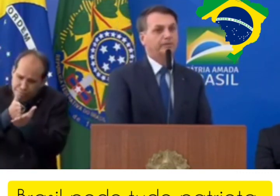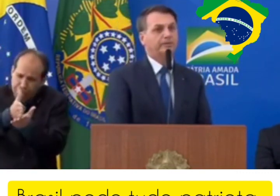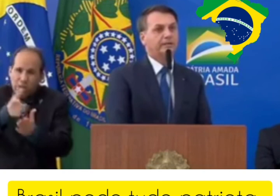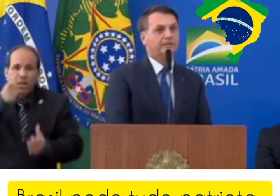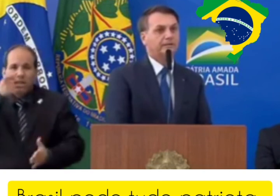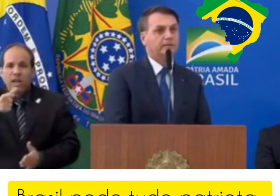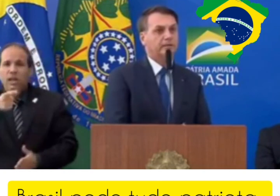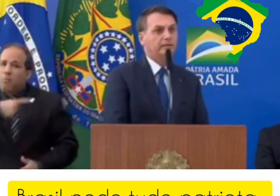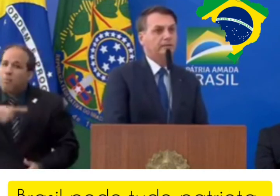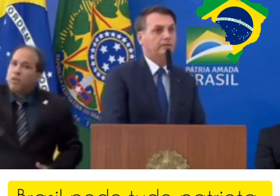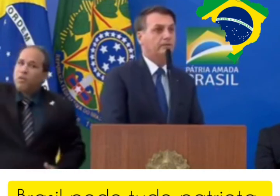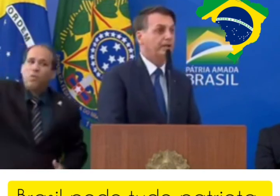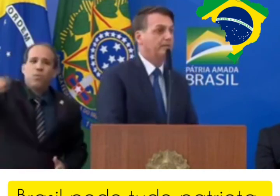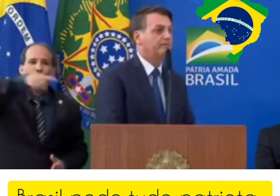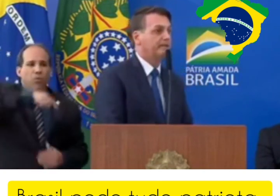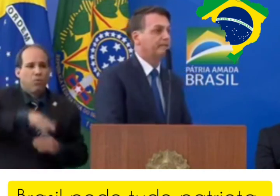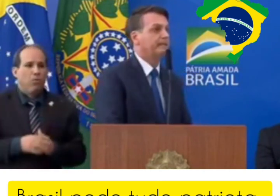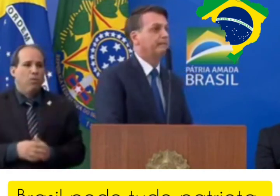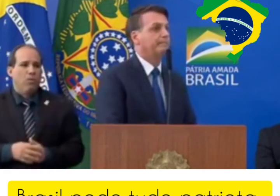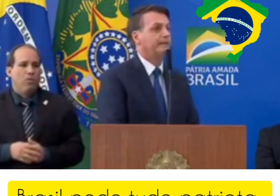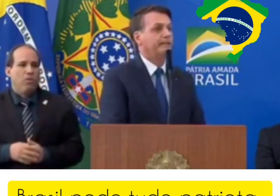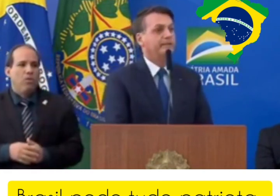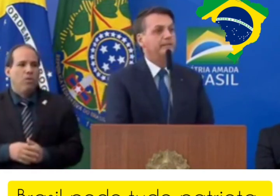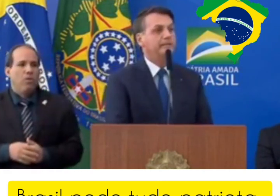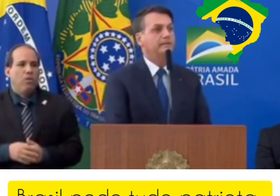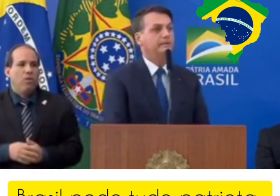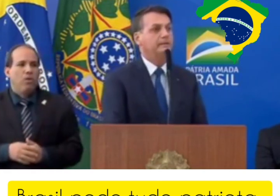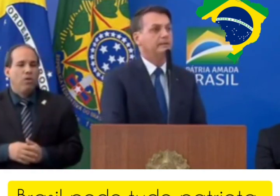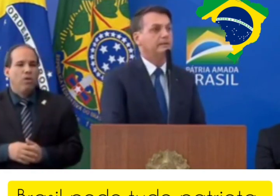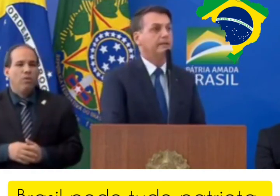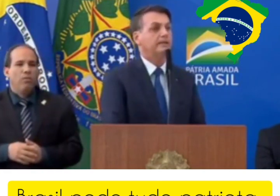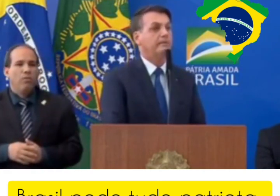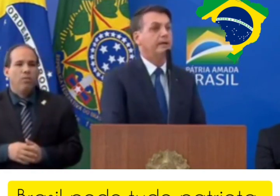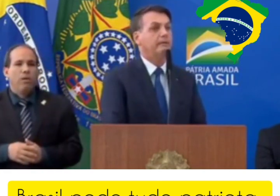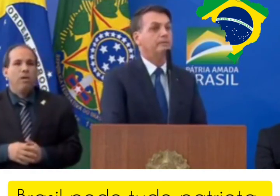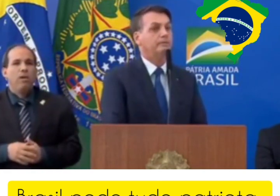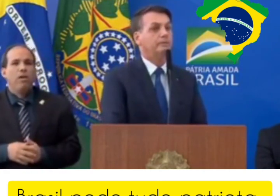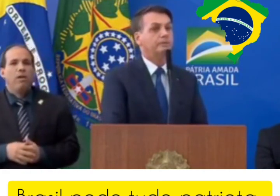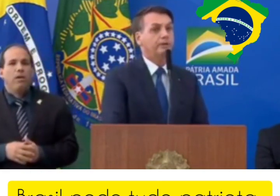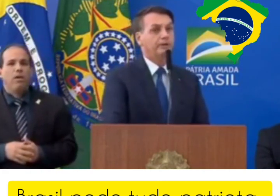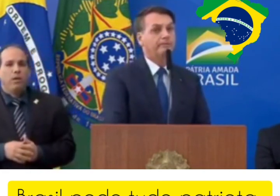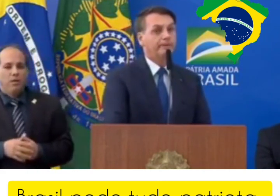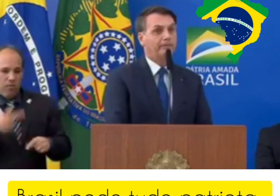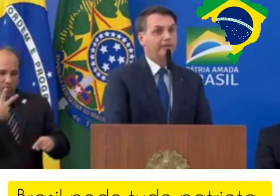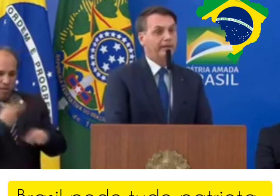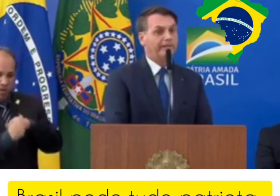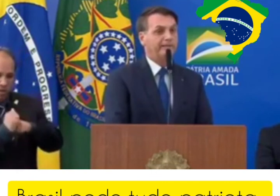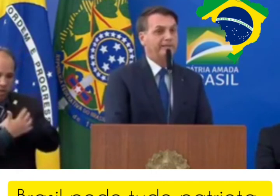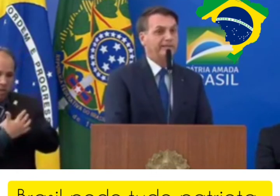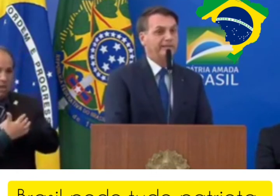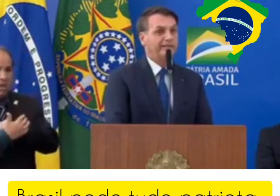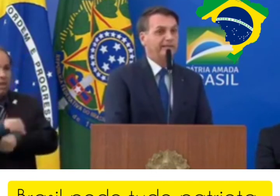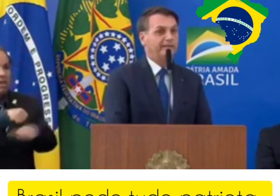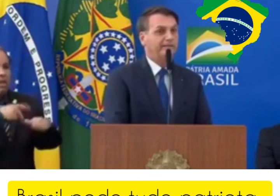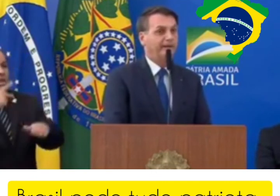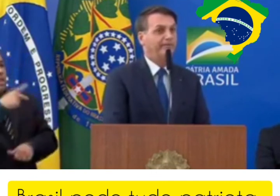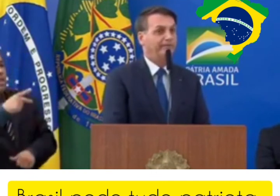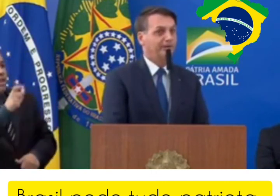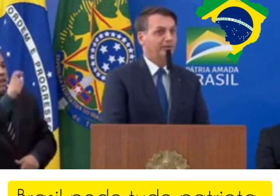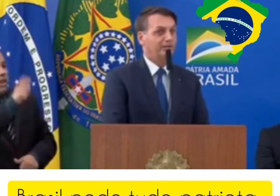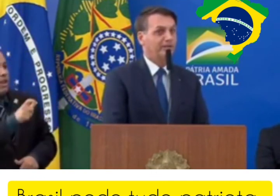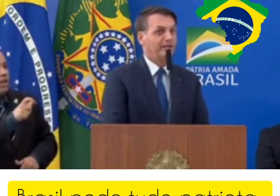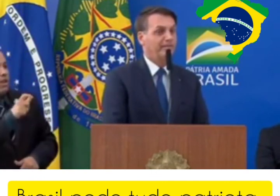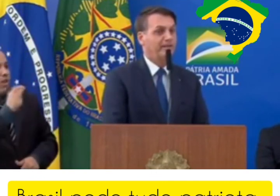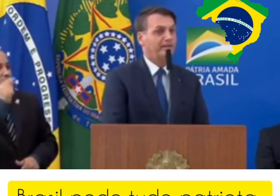para todos nós. Nós não queremos vencer a pandemia e daí chamar o doutor Paulo Guedes